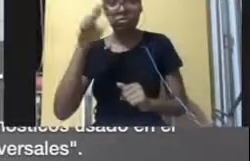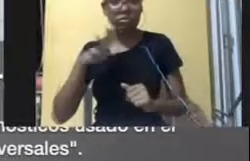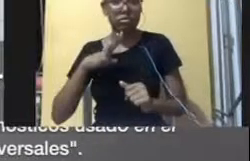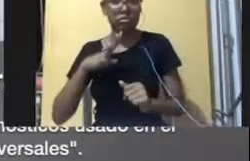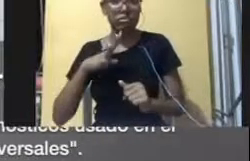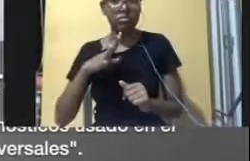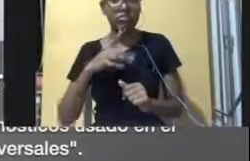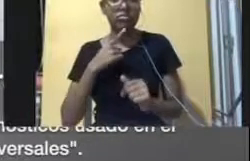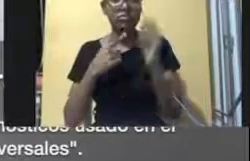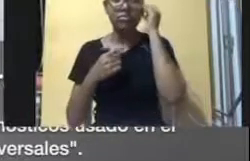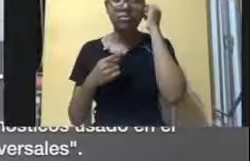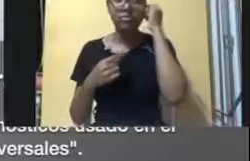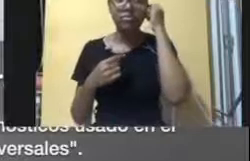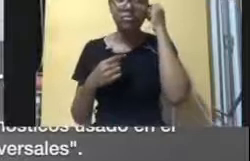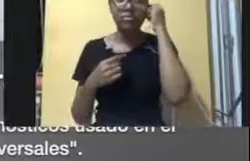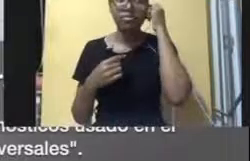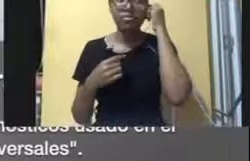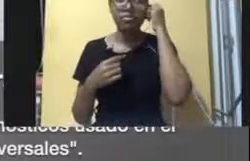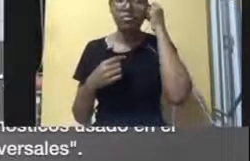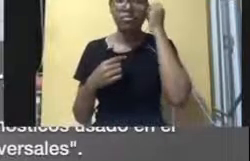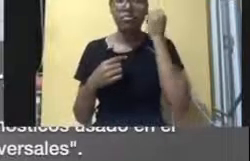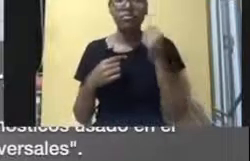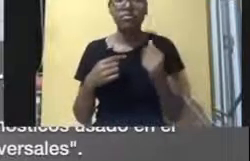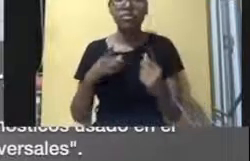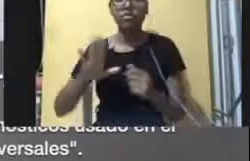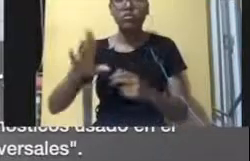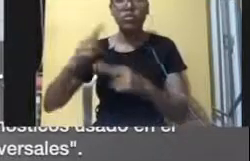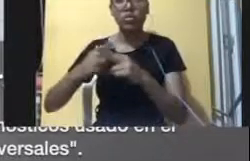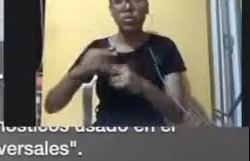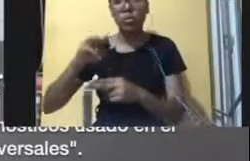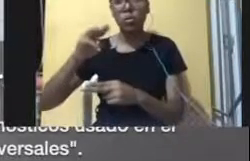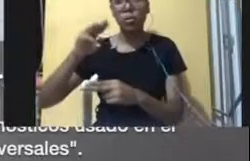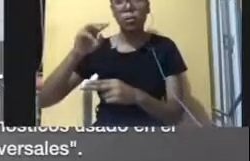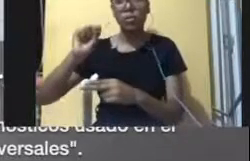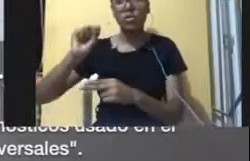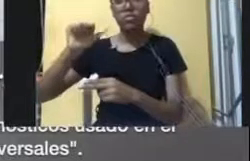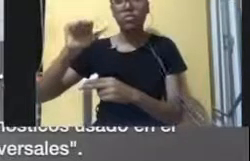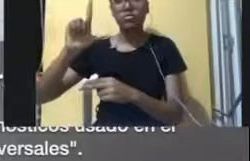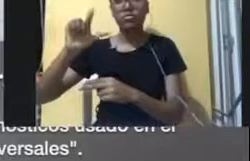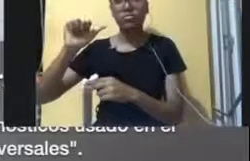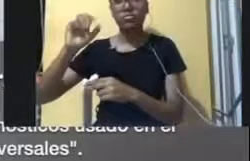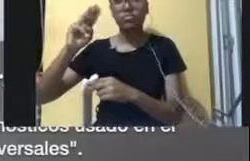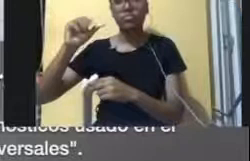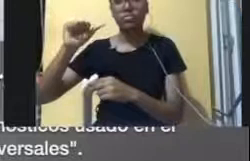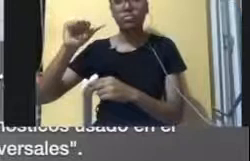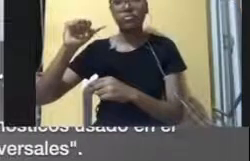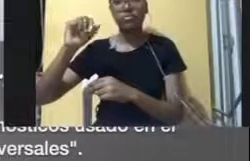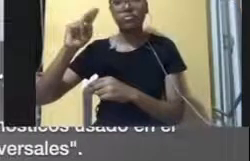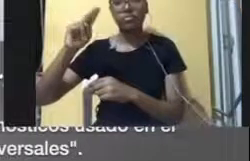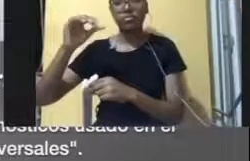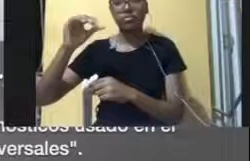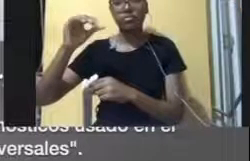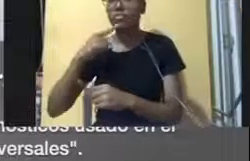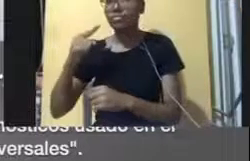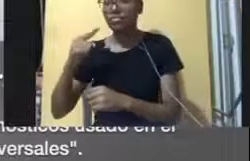creo que está aquí con nosotros, citando a Schwerer. Él dice que la cultura es una serie de tradiciones y